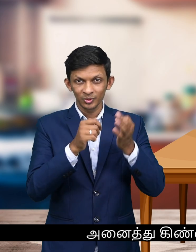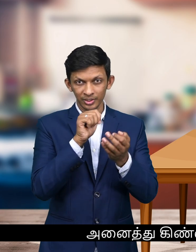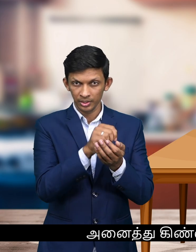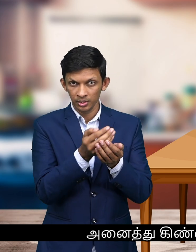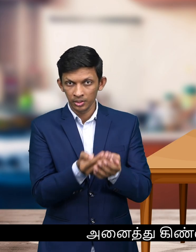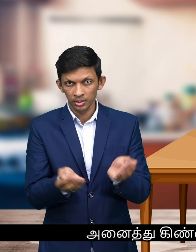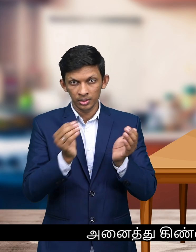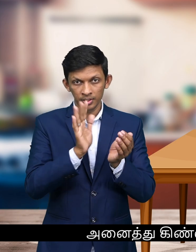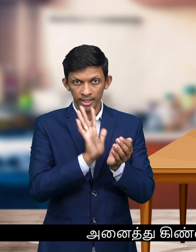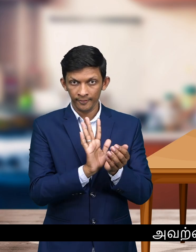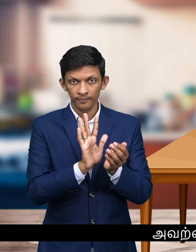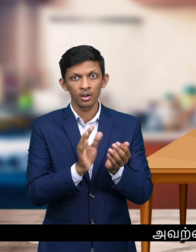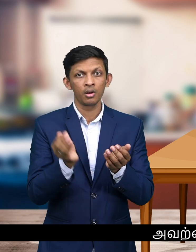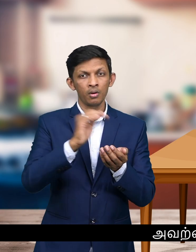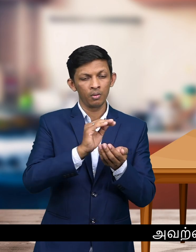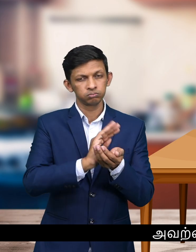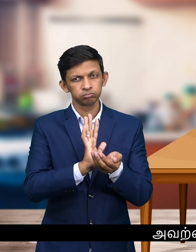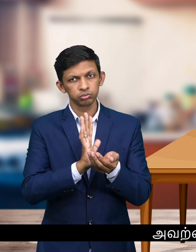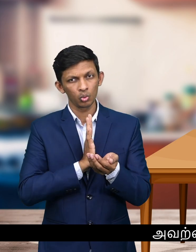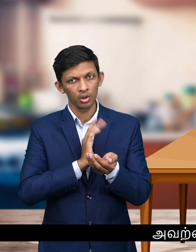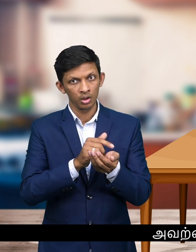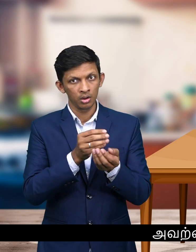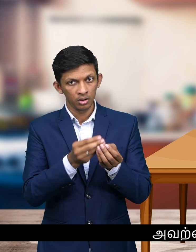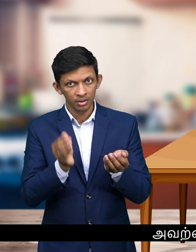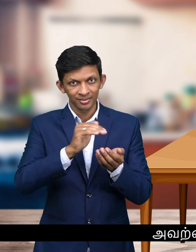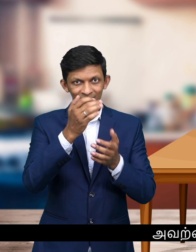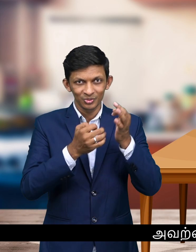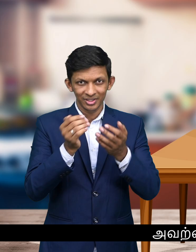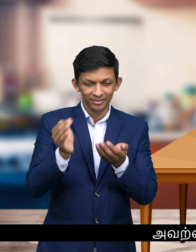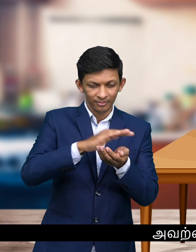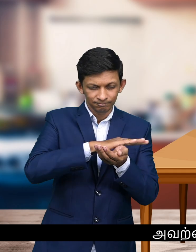அனைத்து கிண்ணங்களையும் மூடி அவற்றை ஒதுக்கி வைக்கவும்.